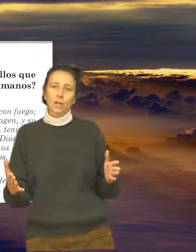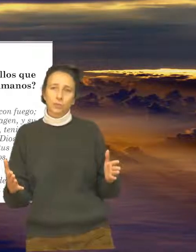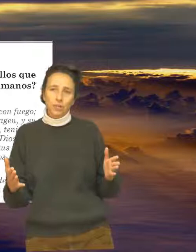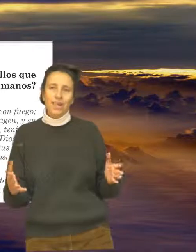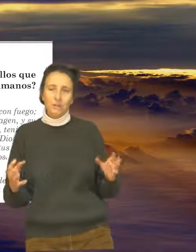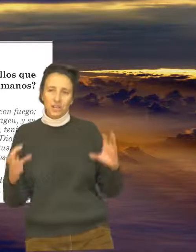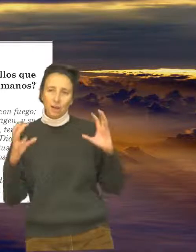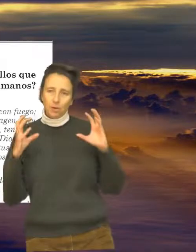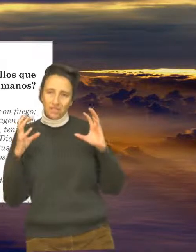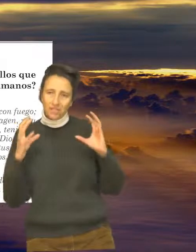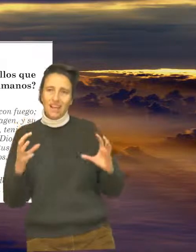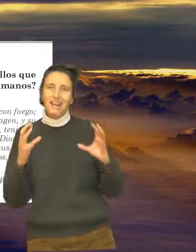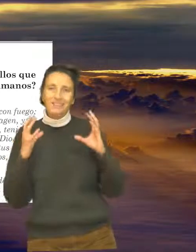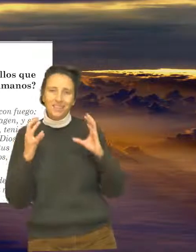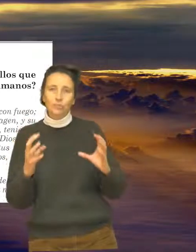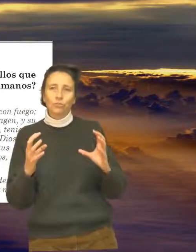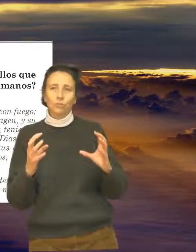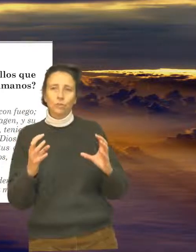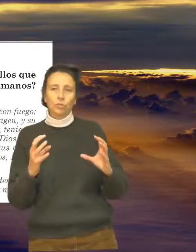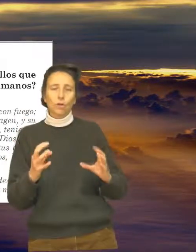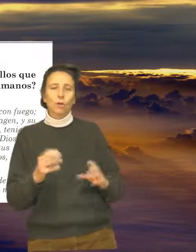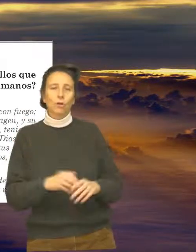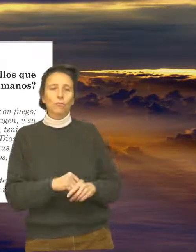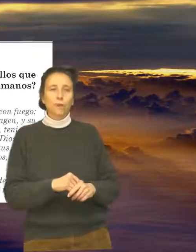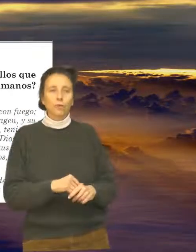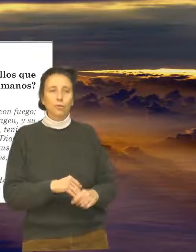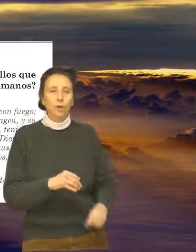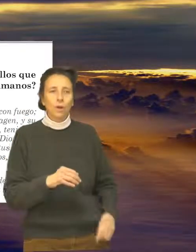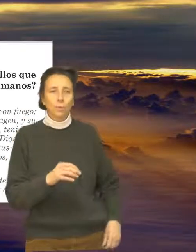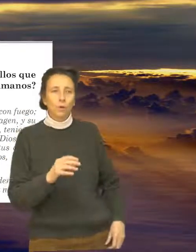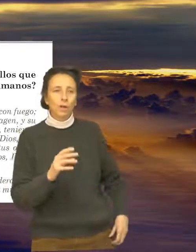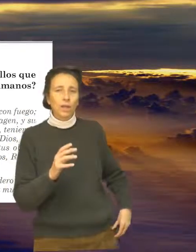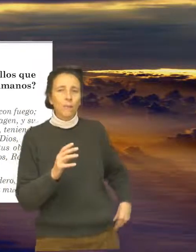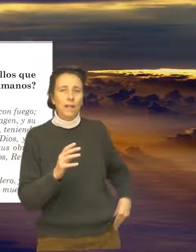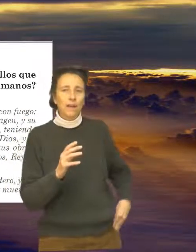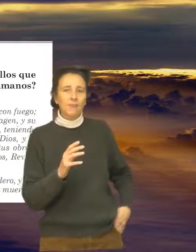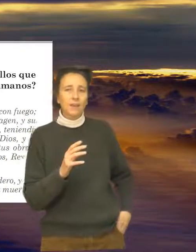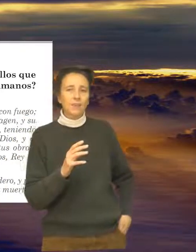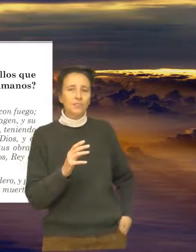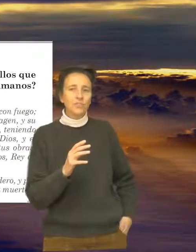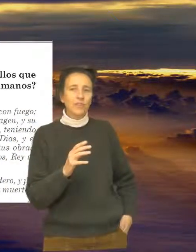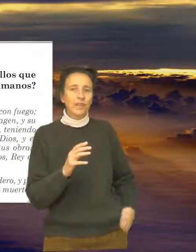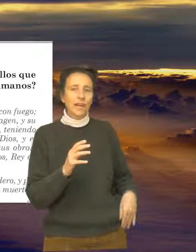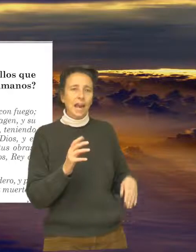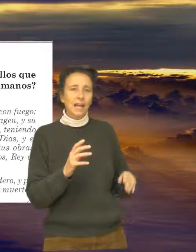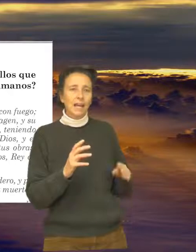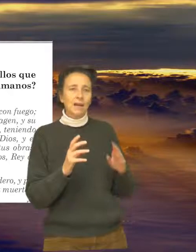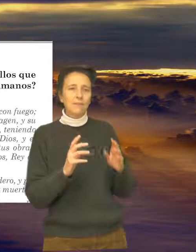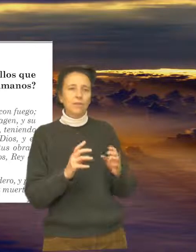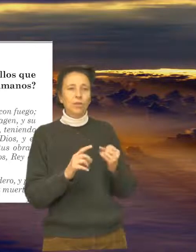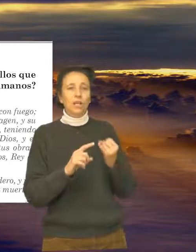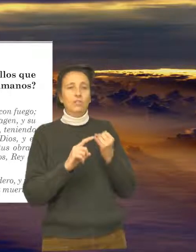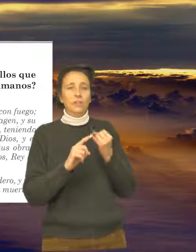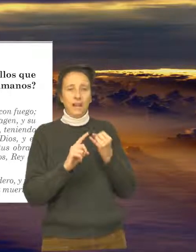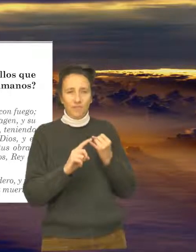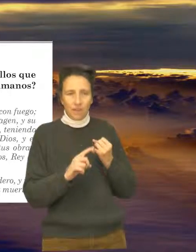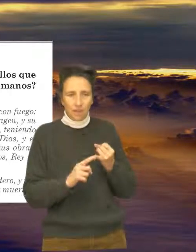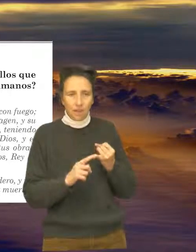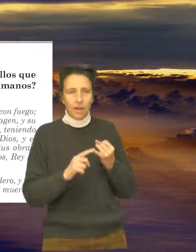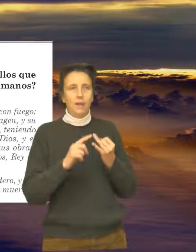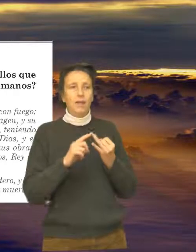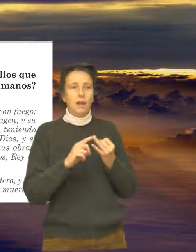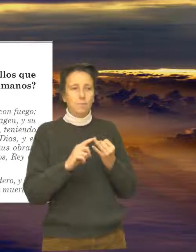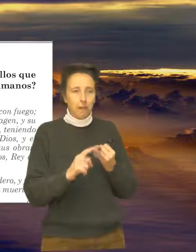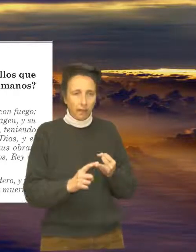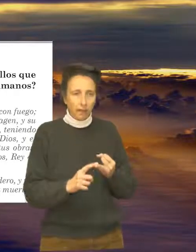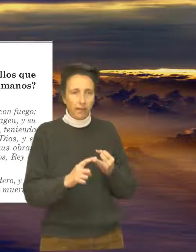otros elementos. Además, aunque este sea el centro de todo el conflicto. Porque la Biblia nos dice que ganan la victoria sobre la